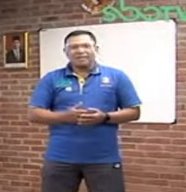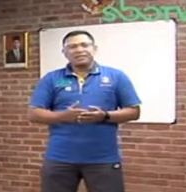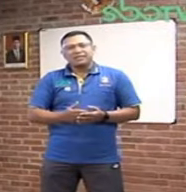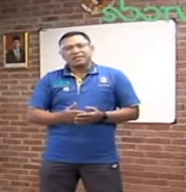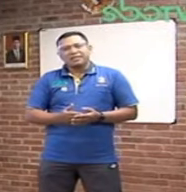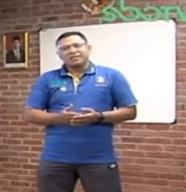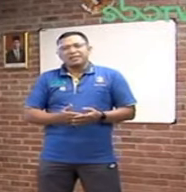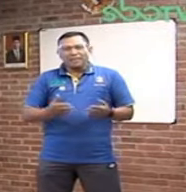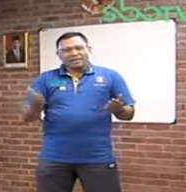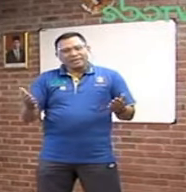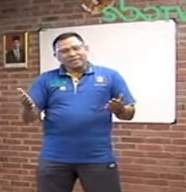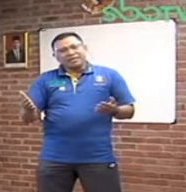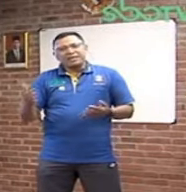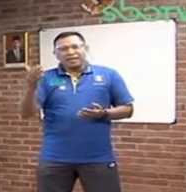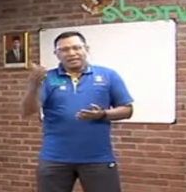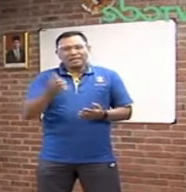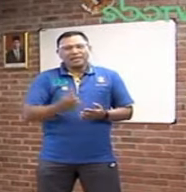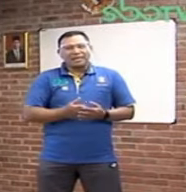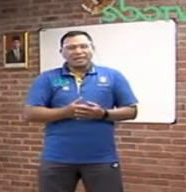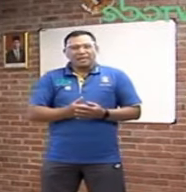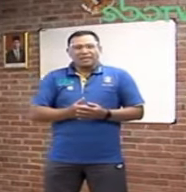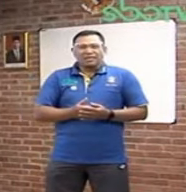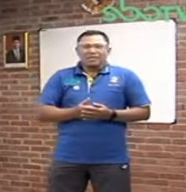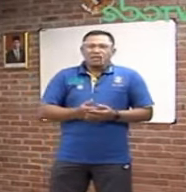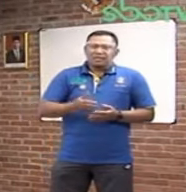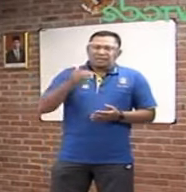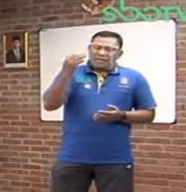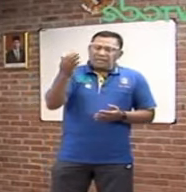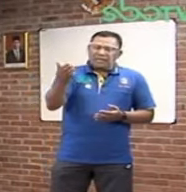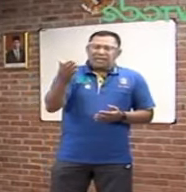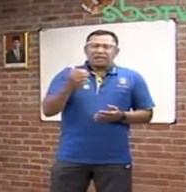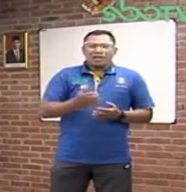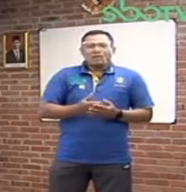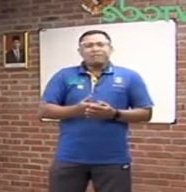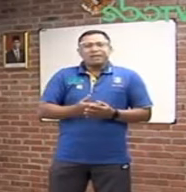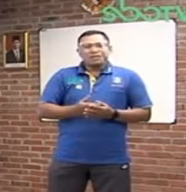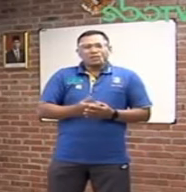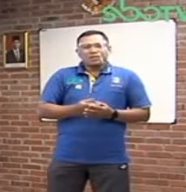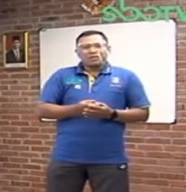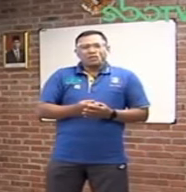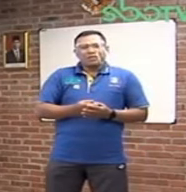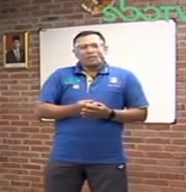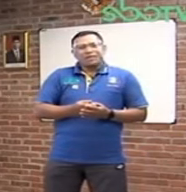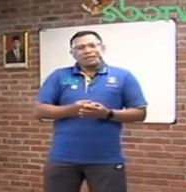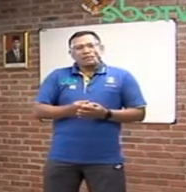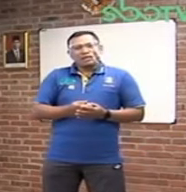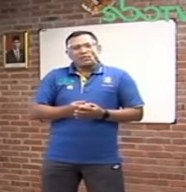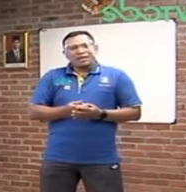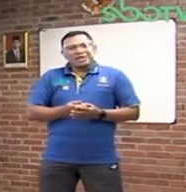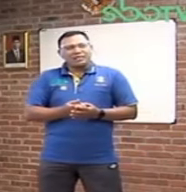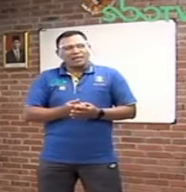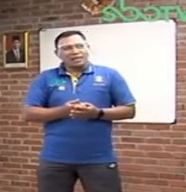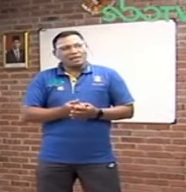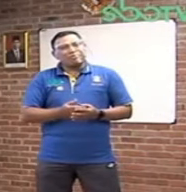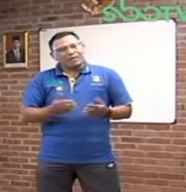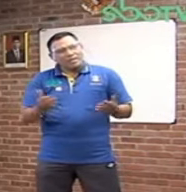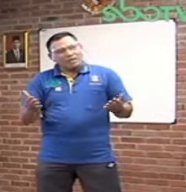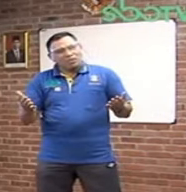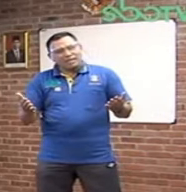Selesai? Baik, hari ini anak-anak, kita akan belajar bersama-sama materi PJOK kelas